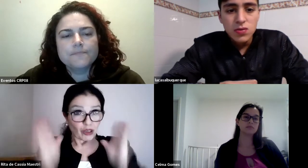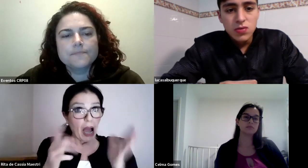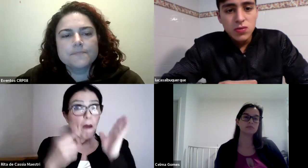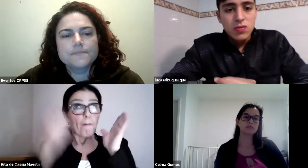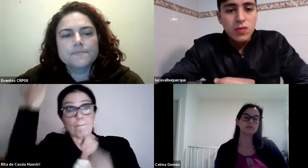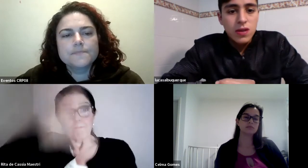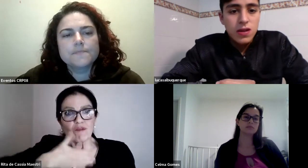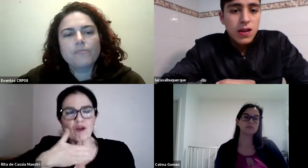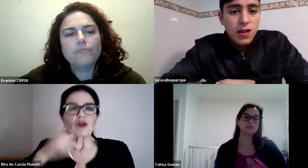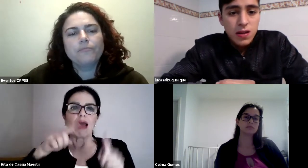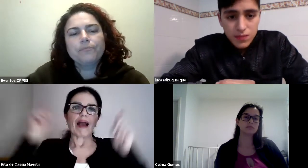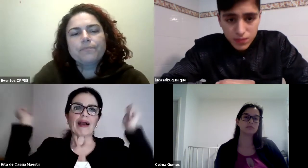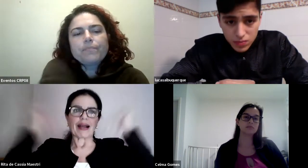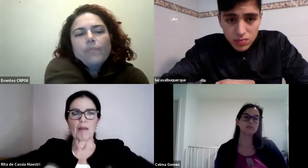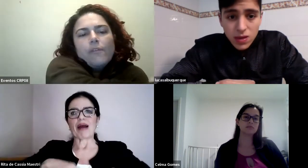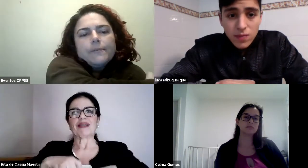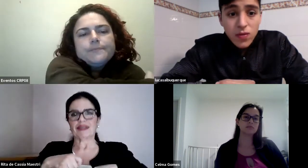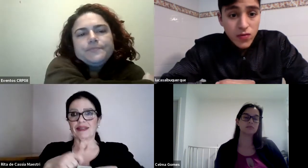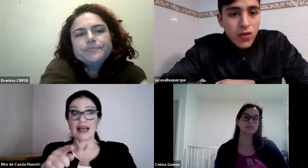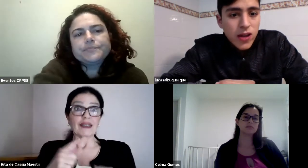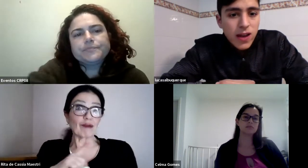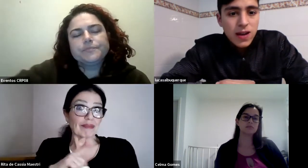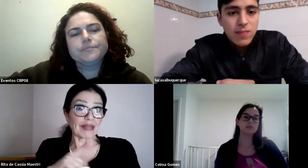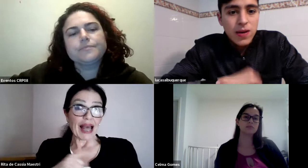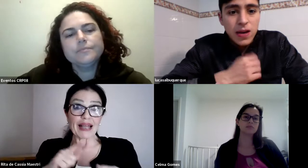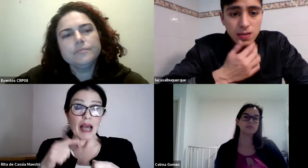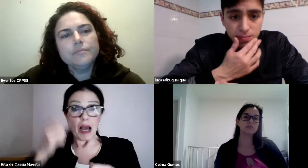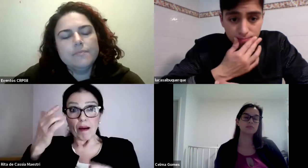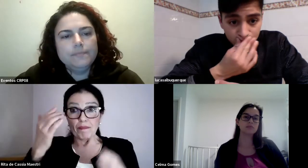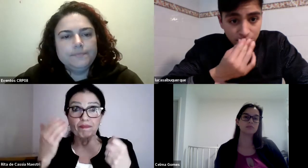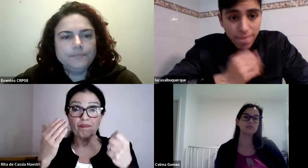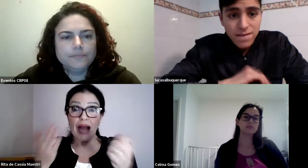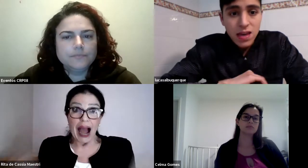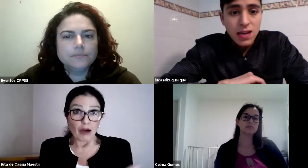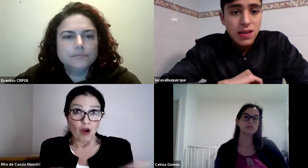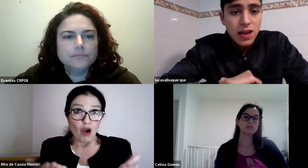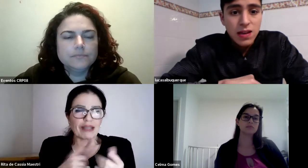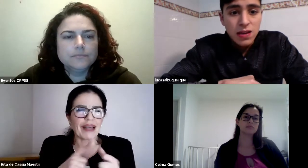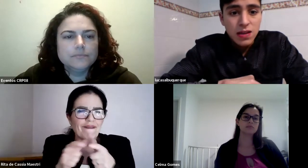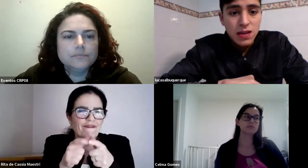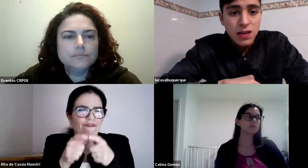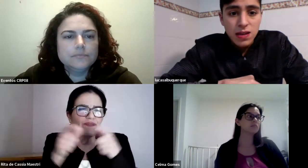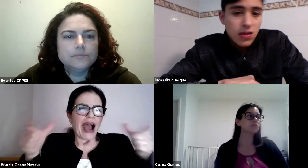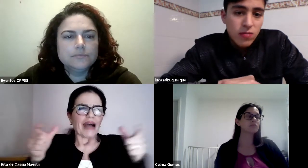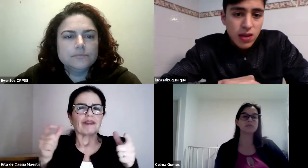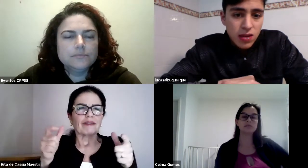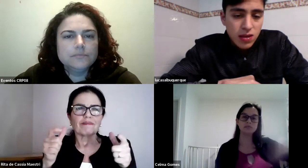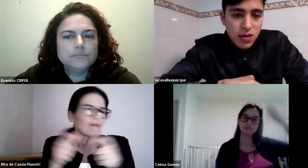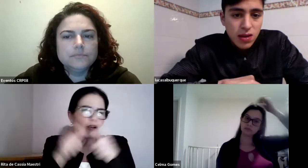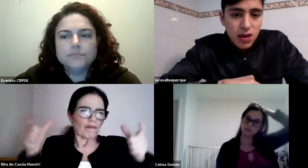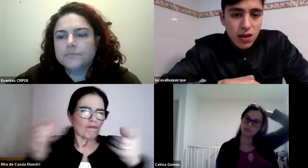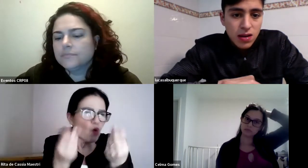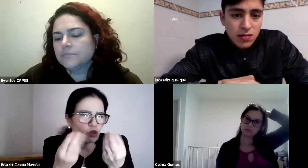O surdo, ele provou que ele é capaz, que ele tem,